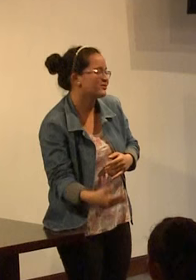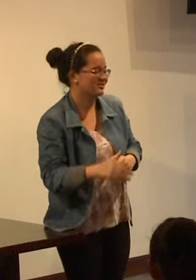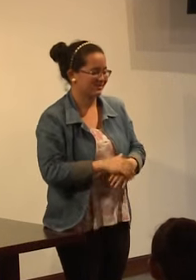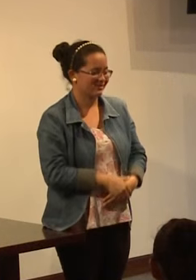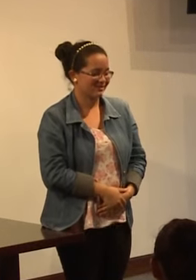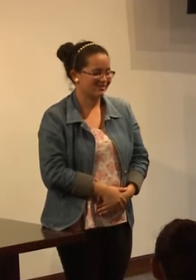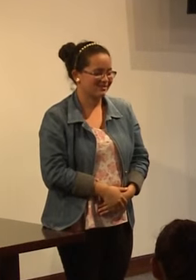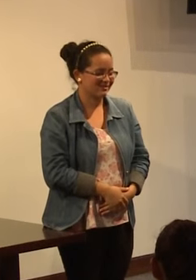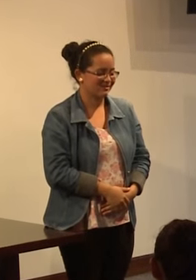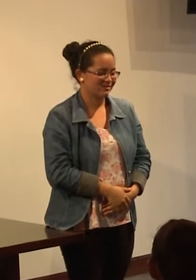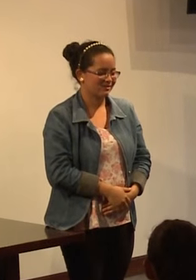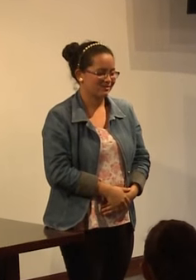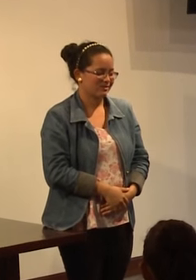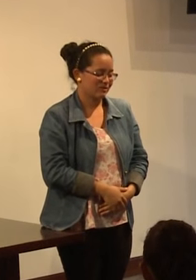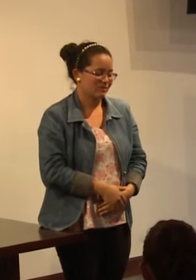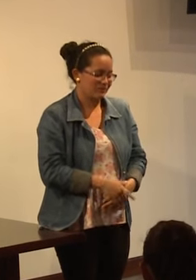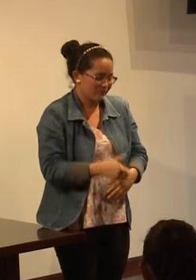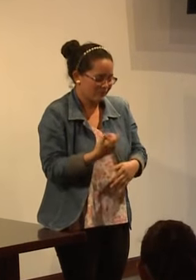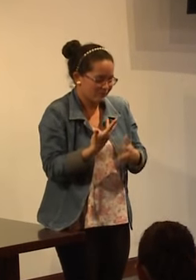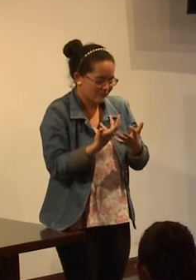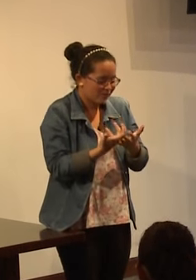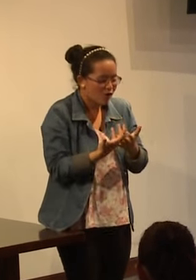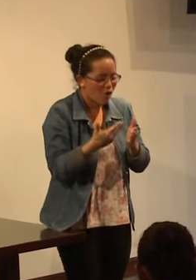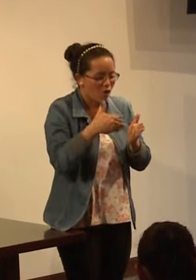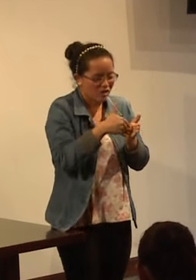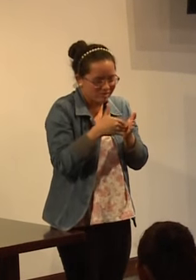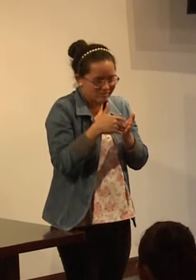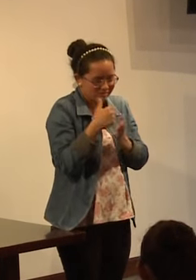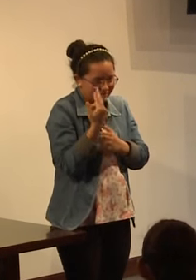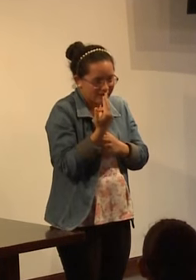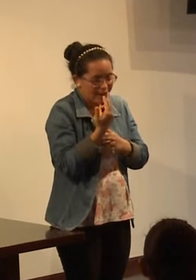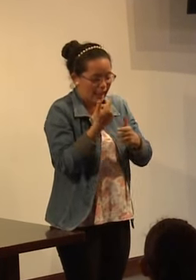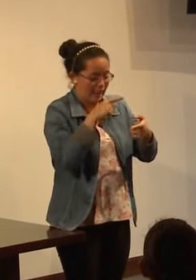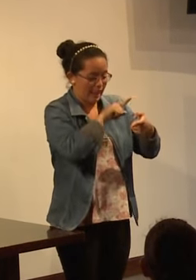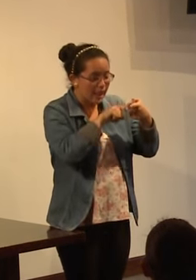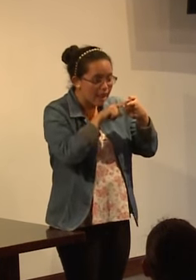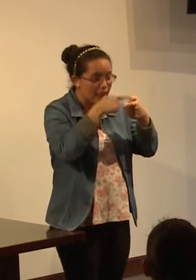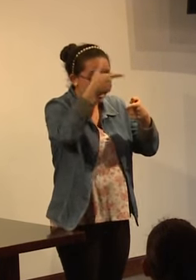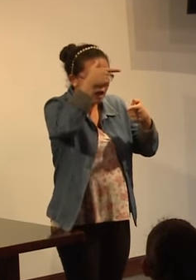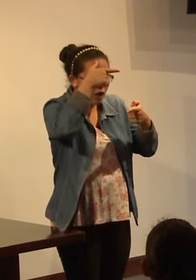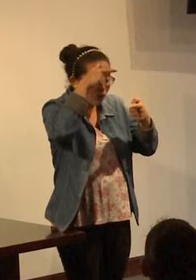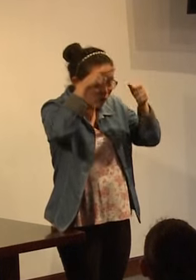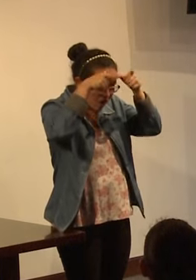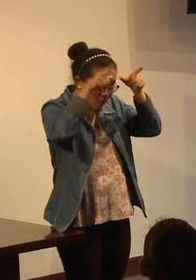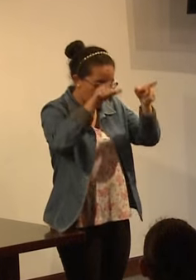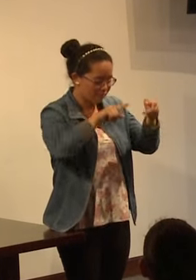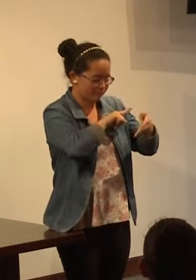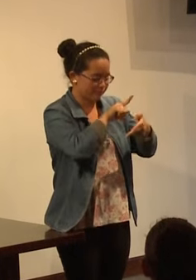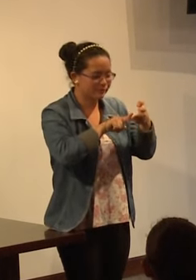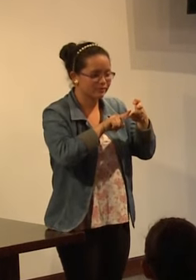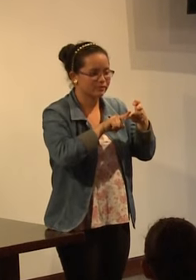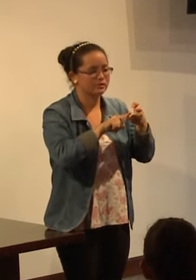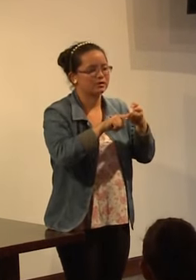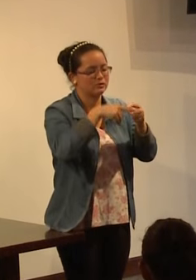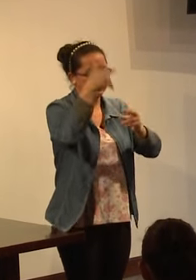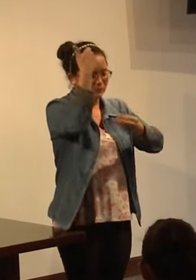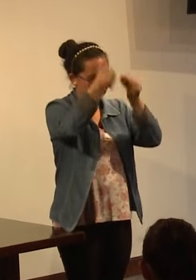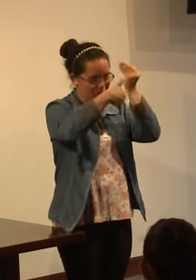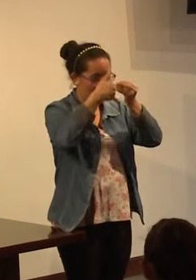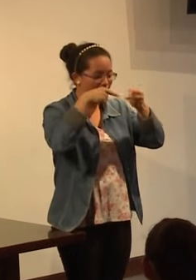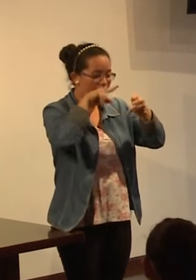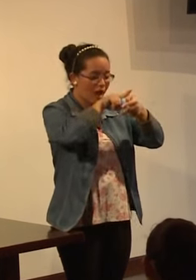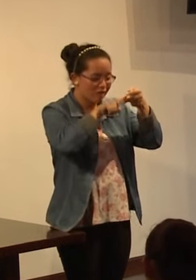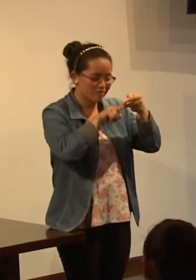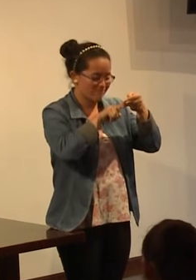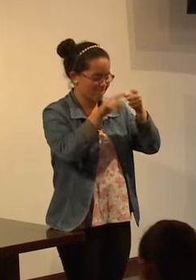para volver al asunto, me parece muy importante que volvamos a puntualizar lenguaje y lo lúdico, o sea, el juego. Esos son los dos componentes.